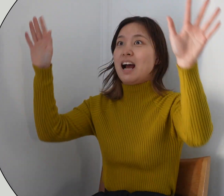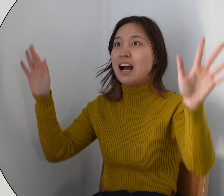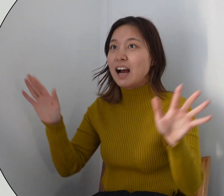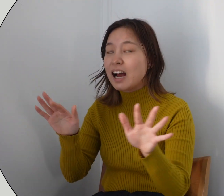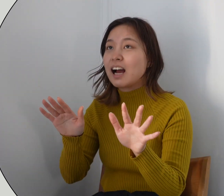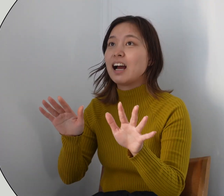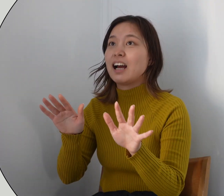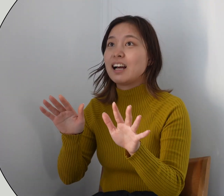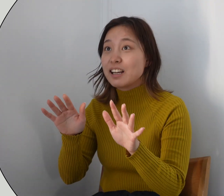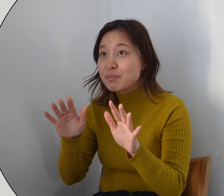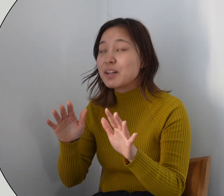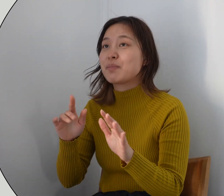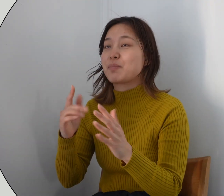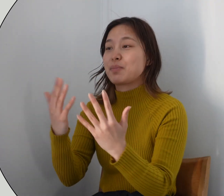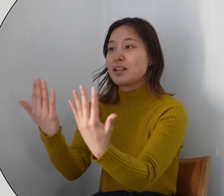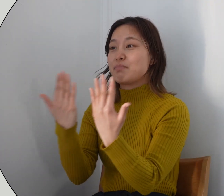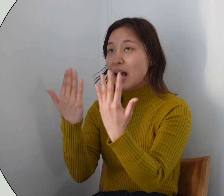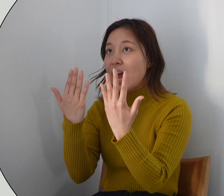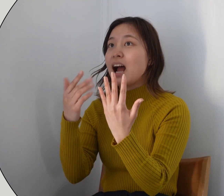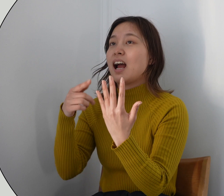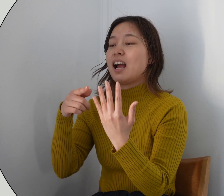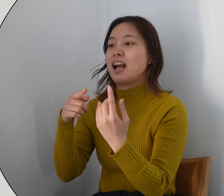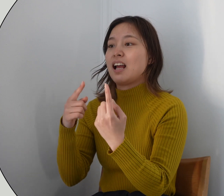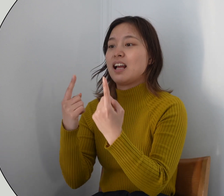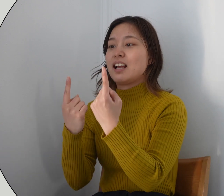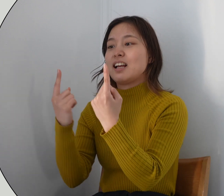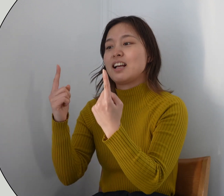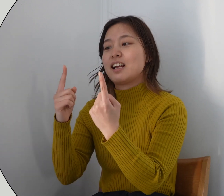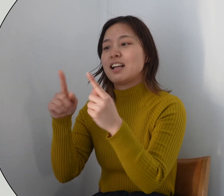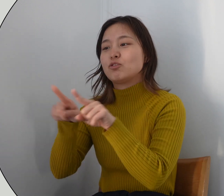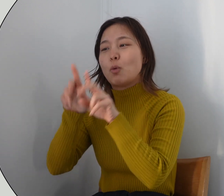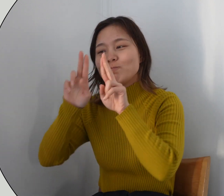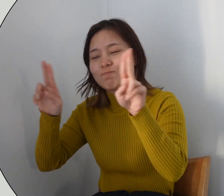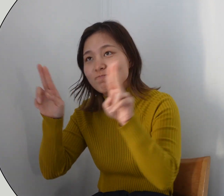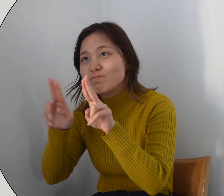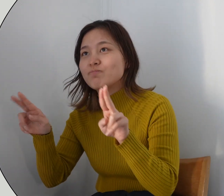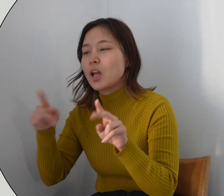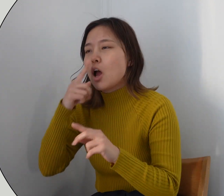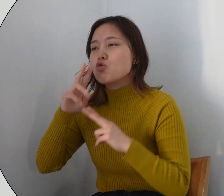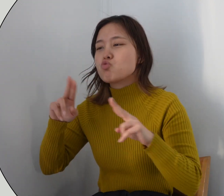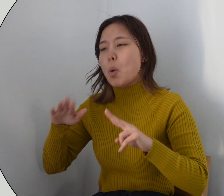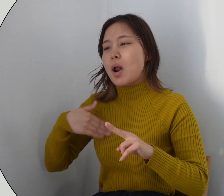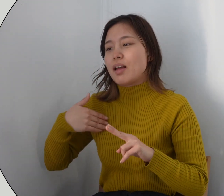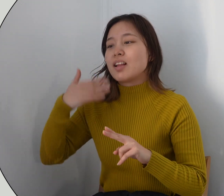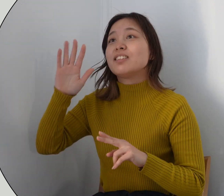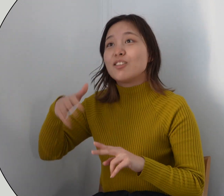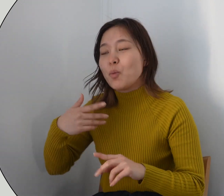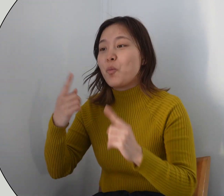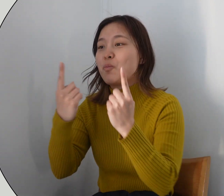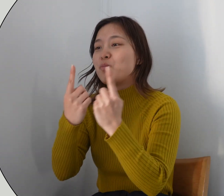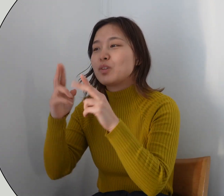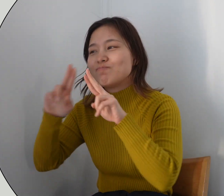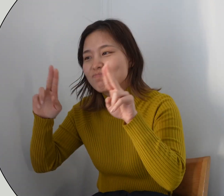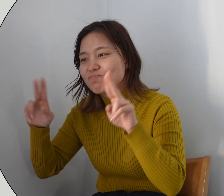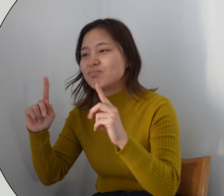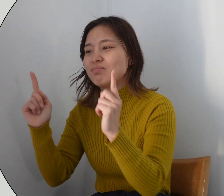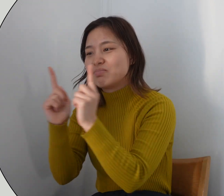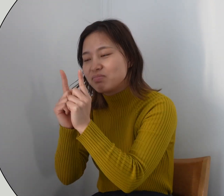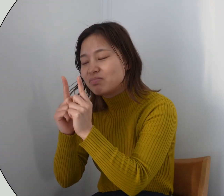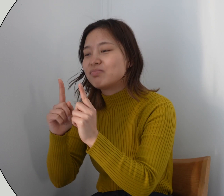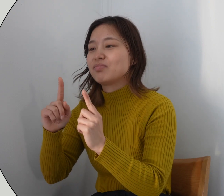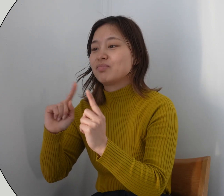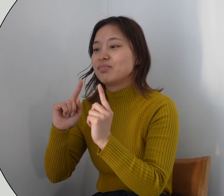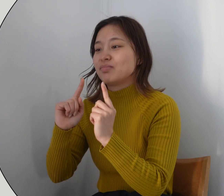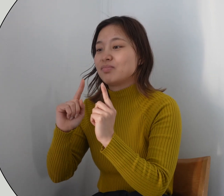ました舞台で皆さんが歌っている様子だったり歌は分からないけど皆さんが